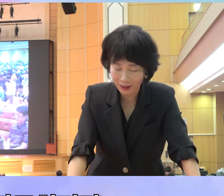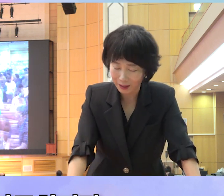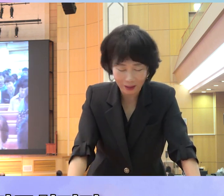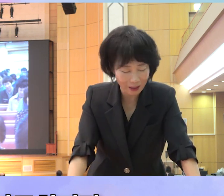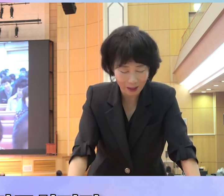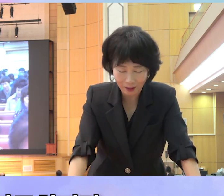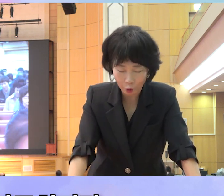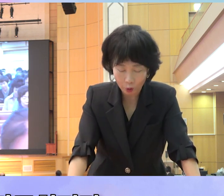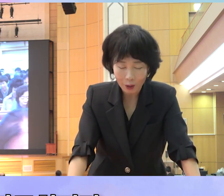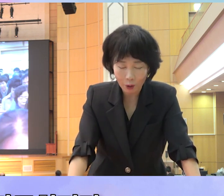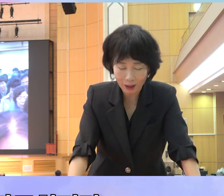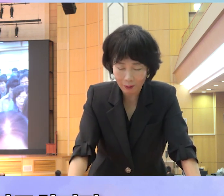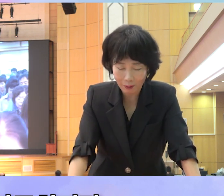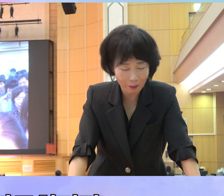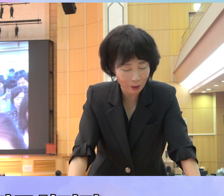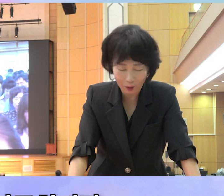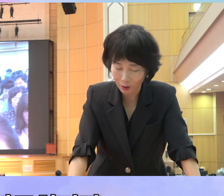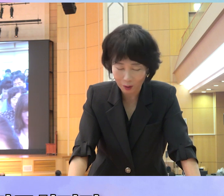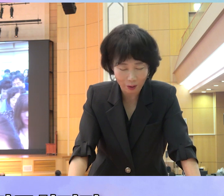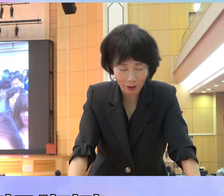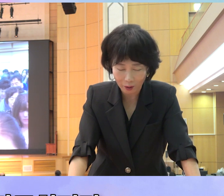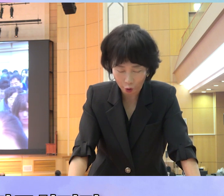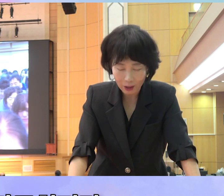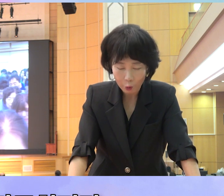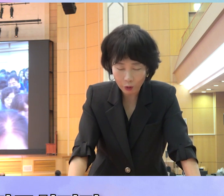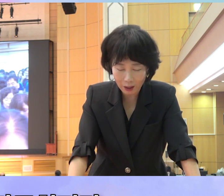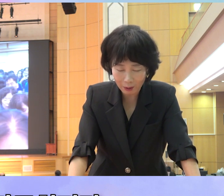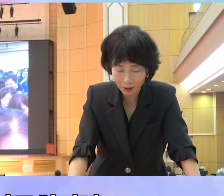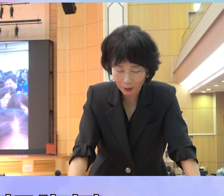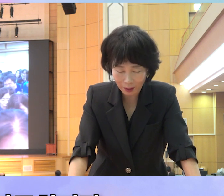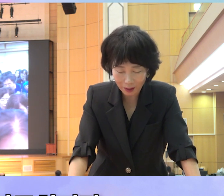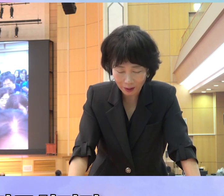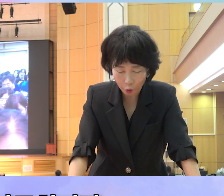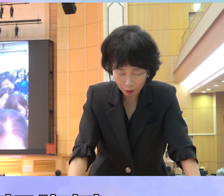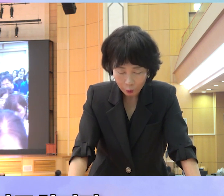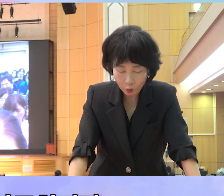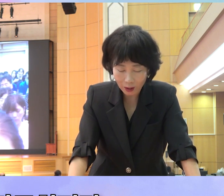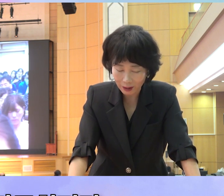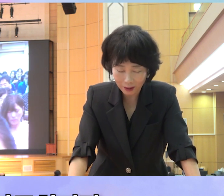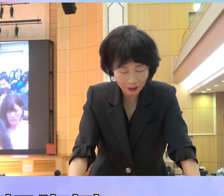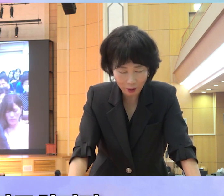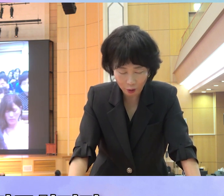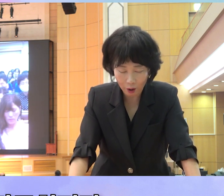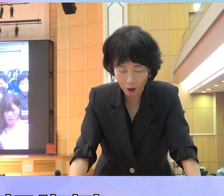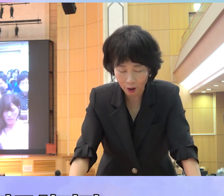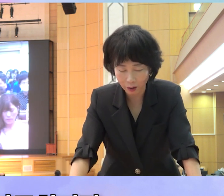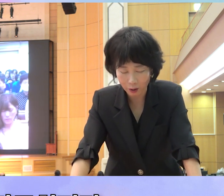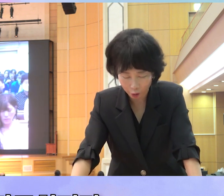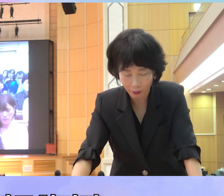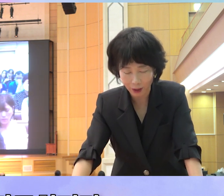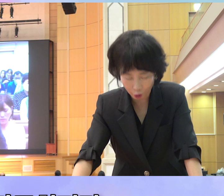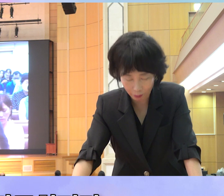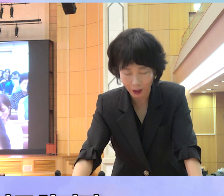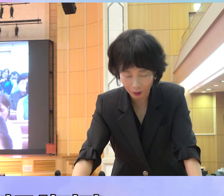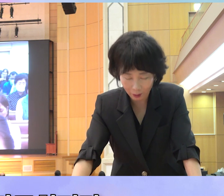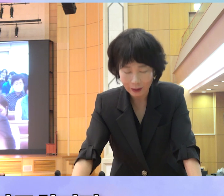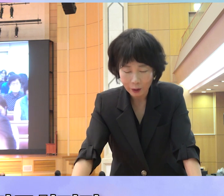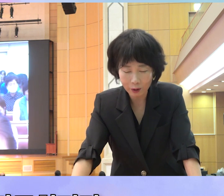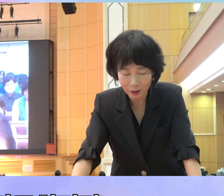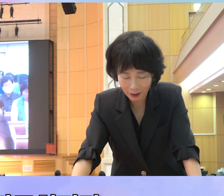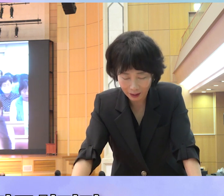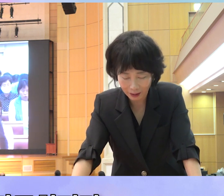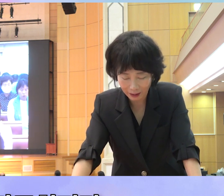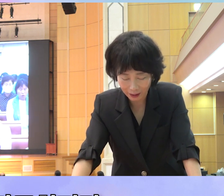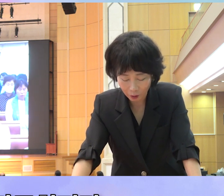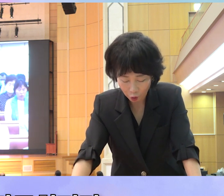예수님을 닮아가도록 도와주시옵소서. 그리고 마지막으로 예수님은 우리의 동력을 원하십니다. 일심으로